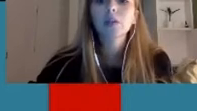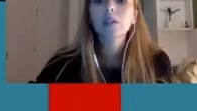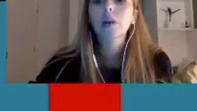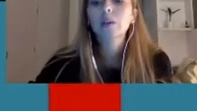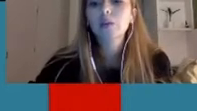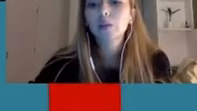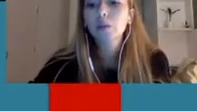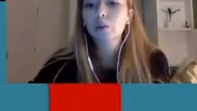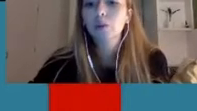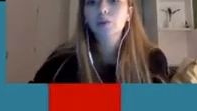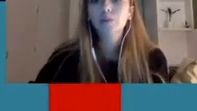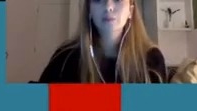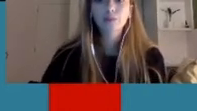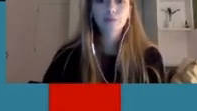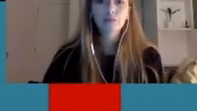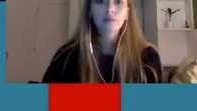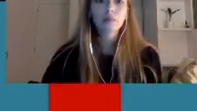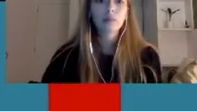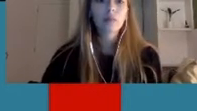assistente social na inclusão de surdos.